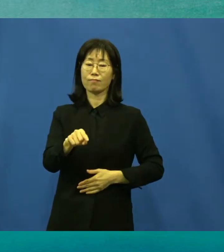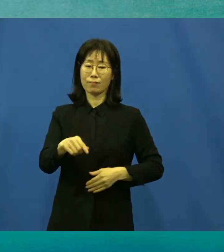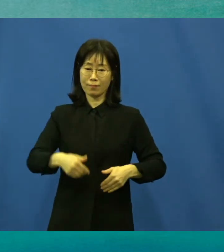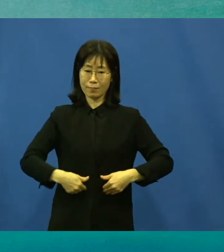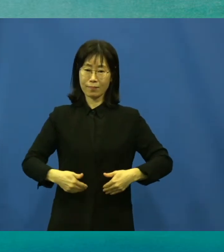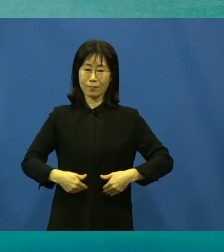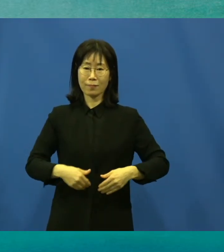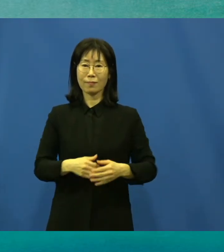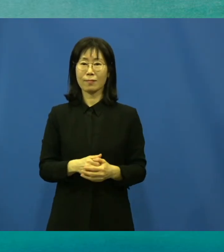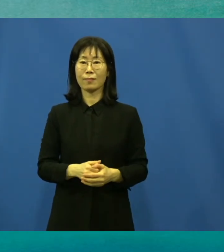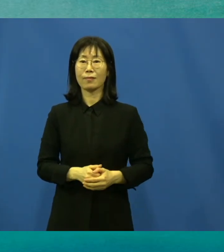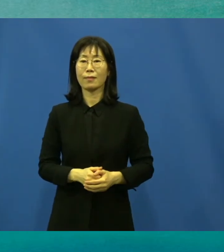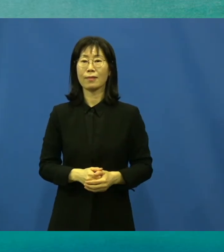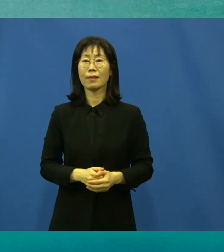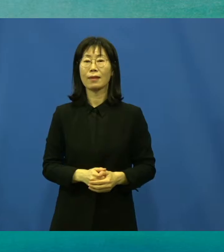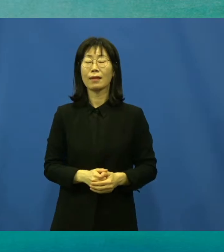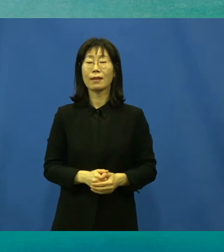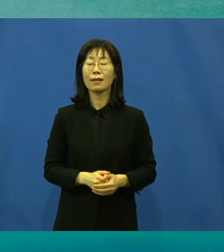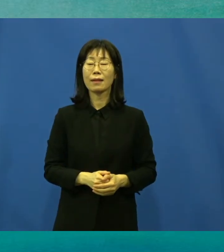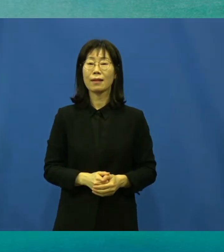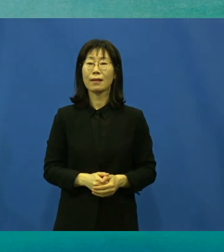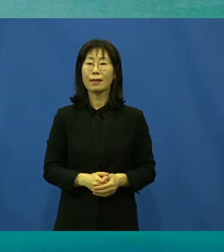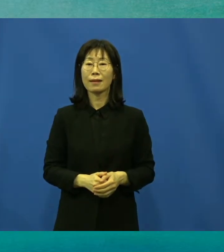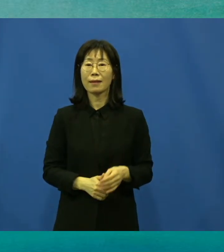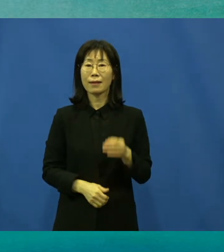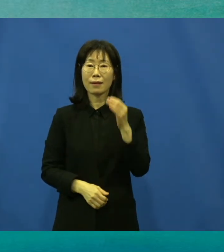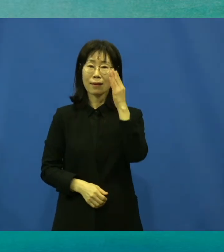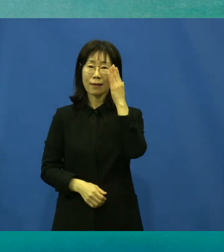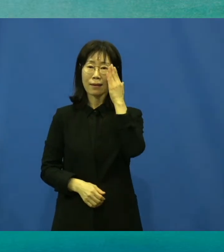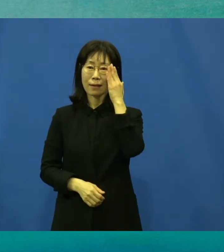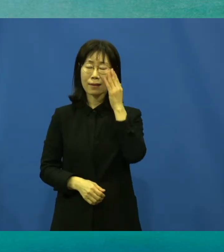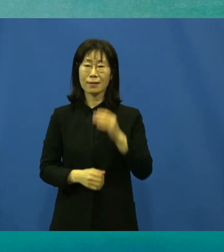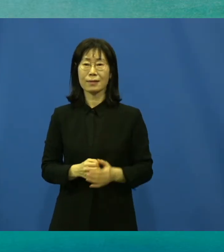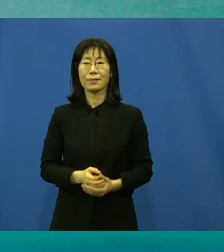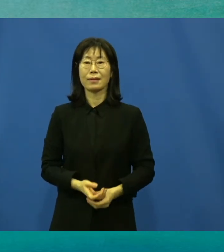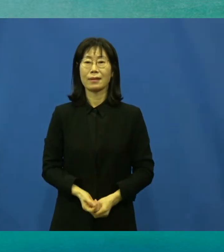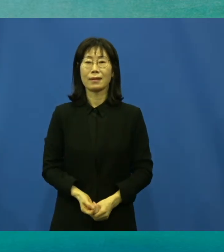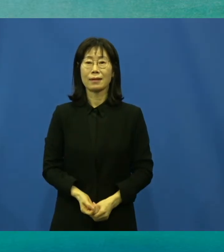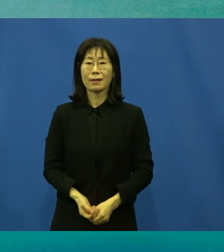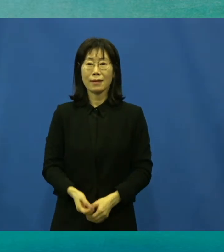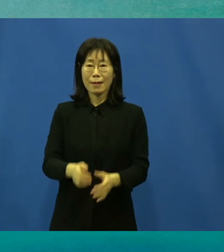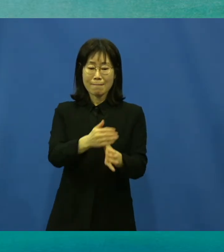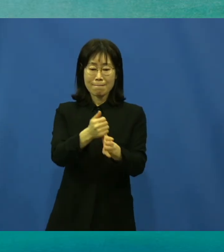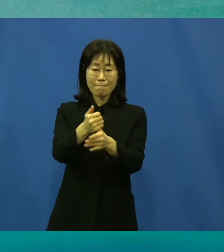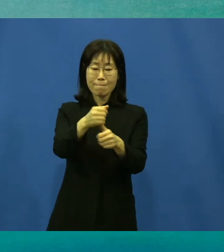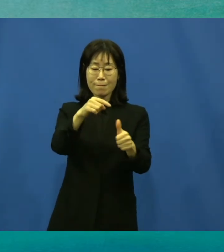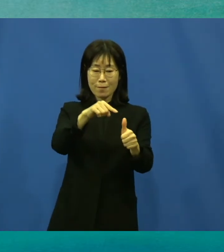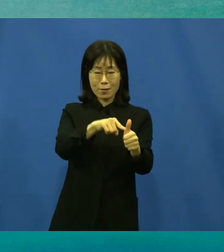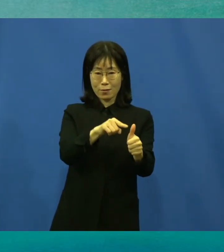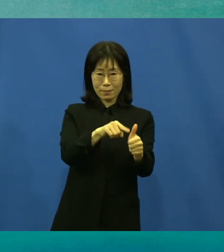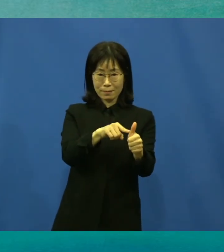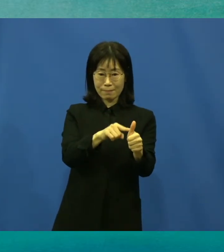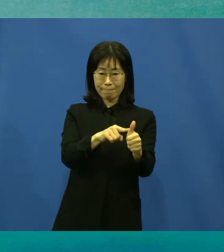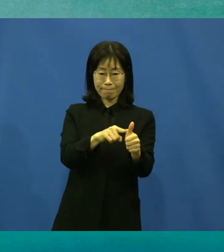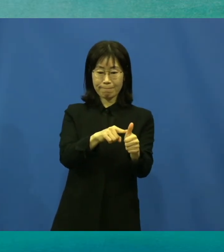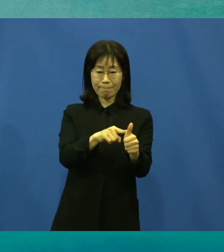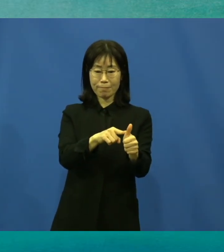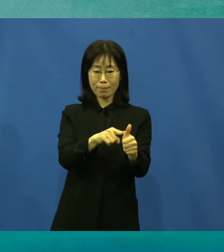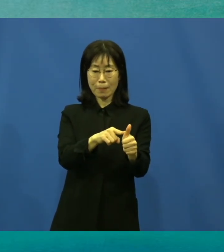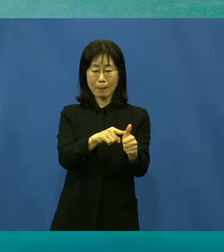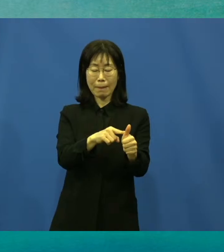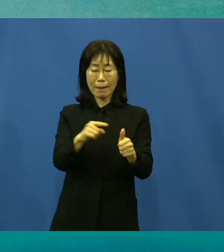기도는 고통의 문제를 직접 다루고 있습니다. 요나는 고통의 문제를 우회하려고 하지